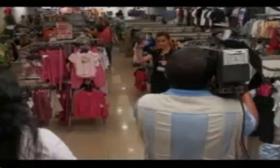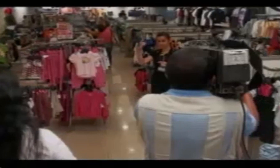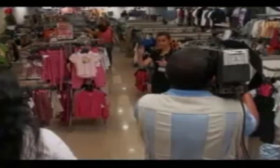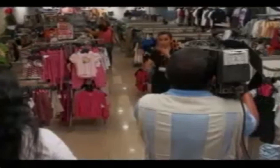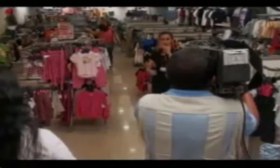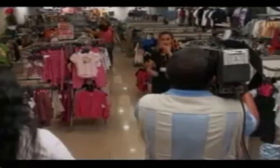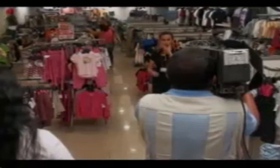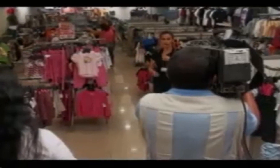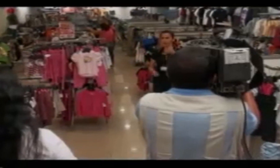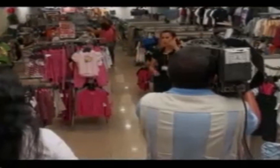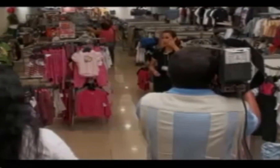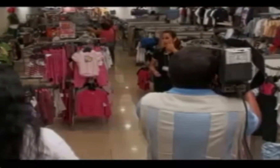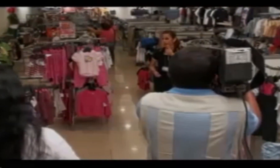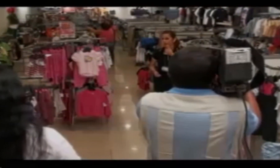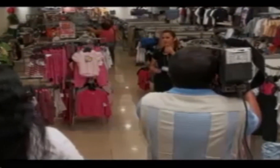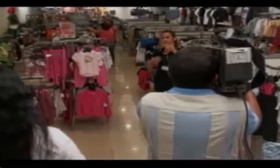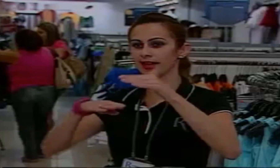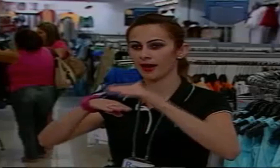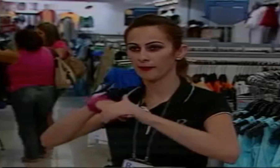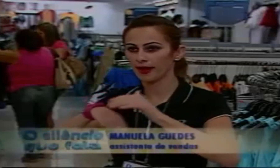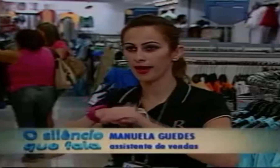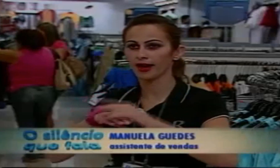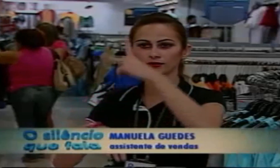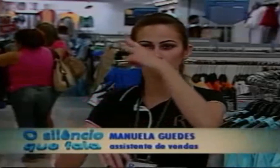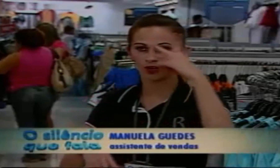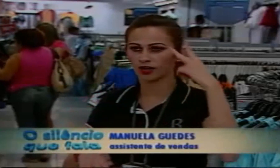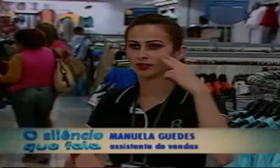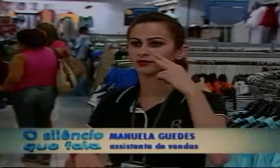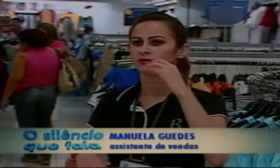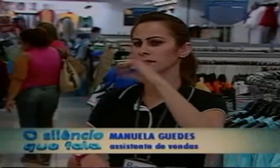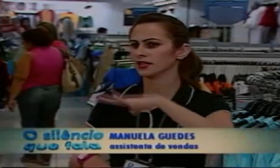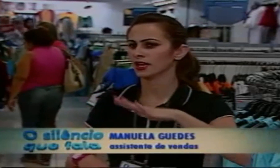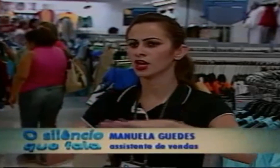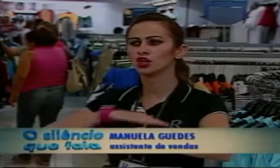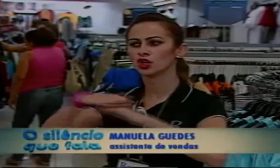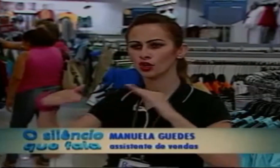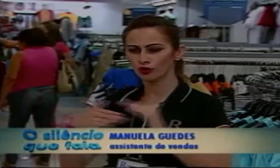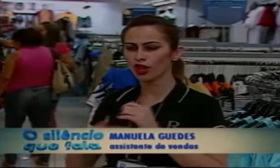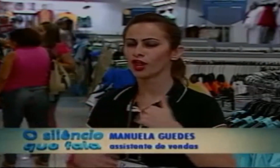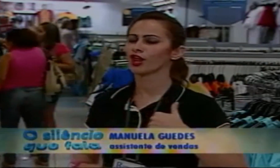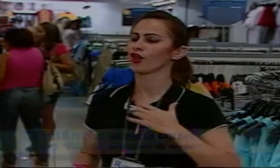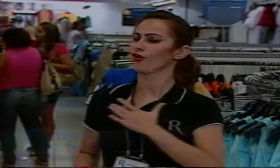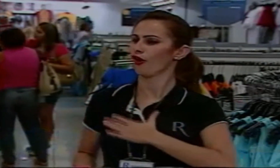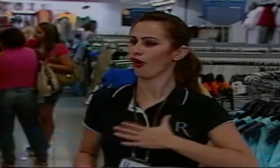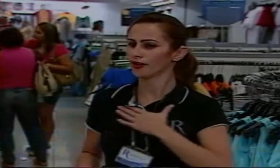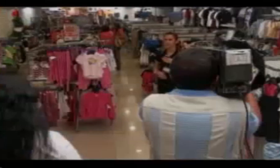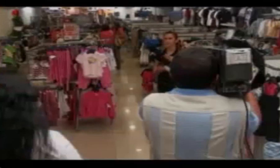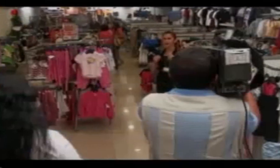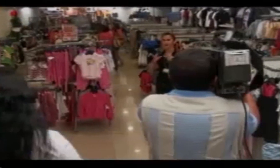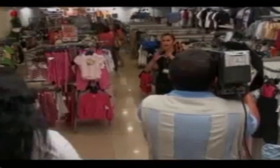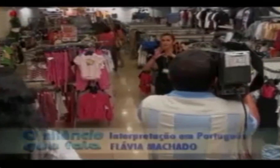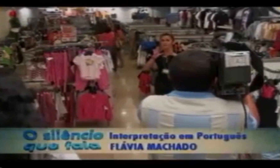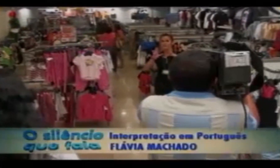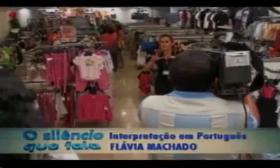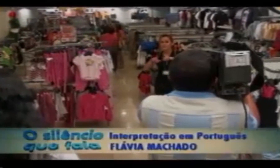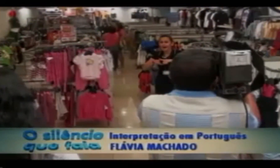Eu sempre trabalhei em outros departamentos, já trabalhei em departamento de calçados, masculino, feminino. Gosto